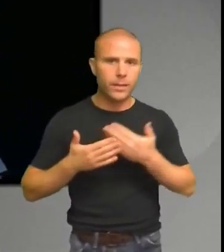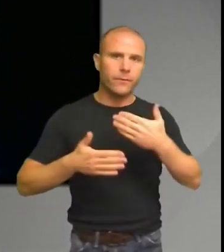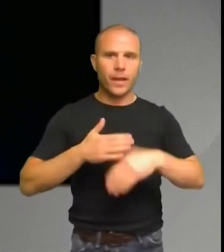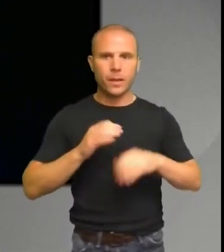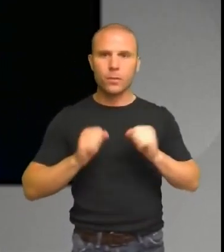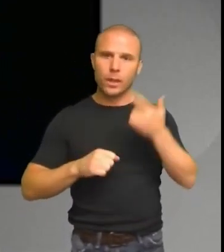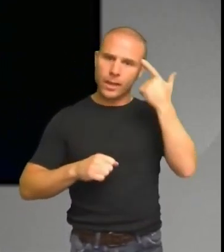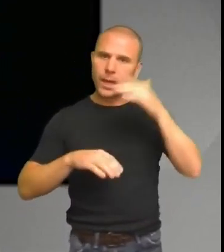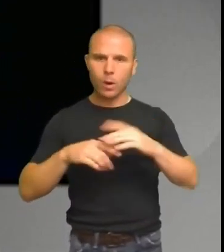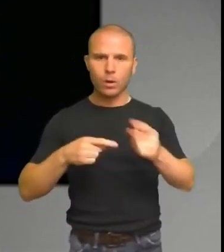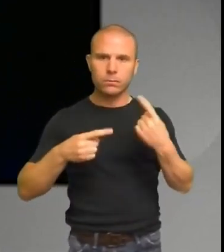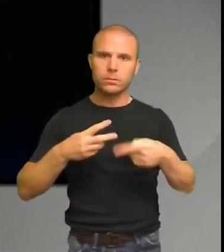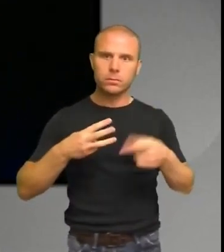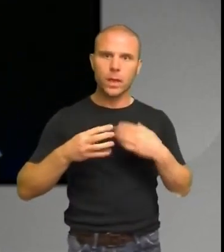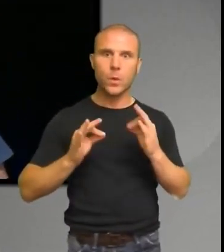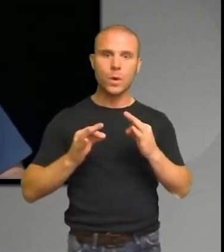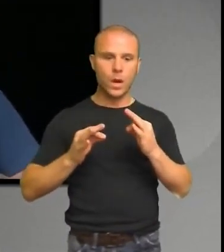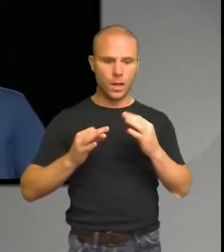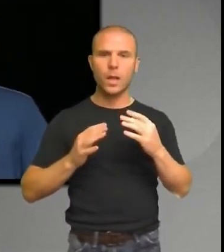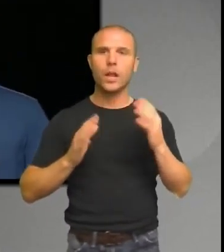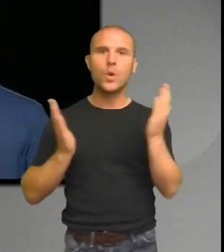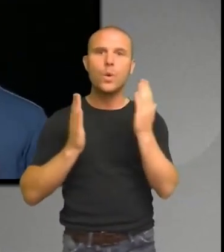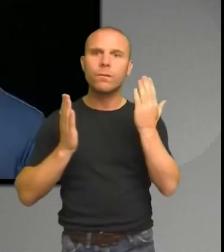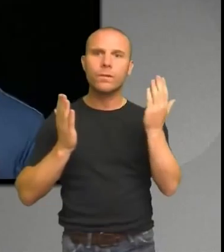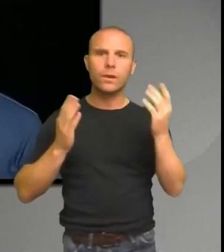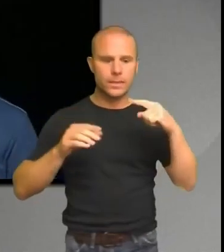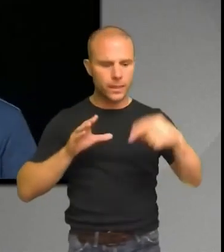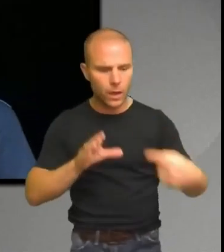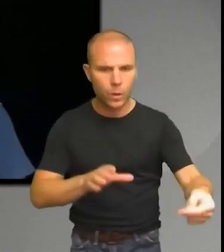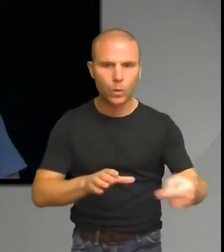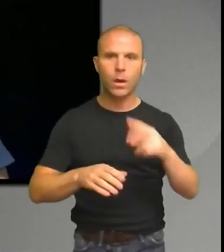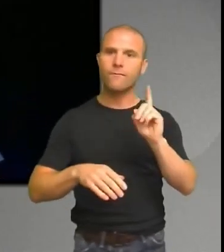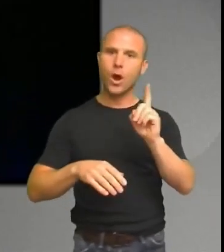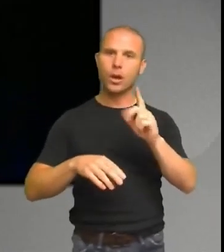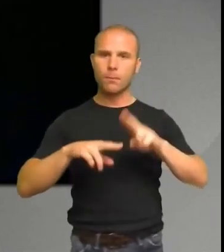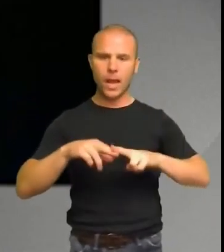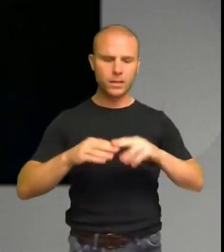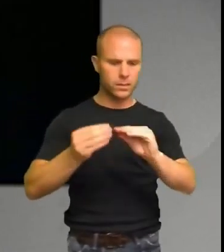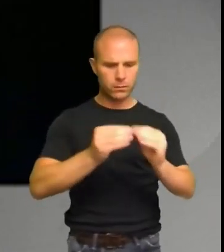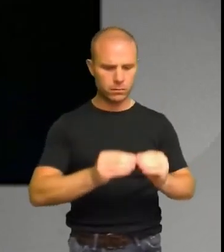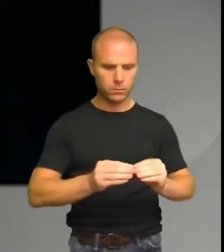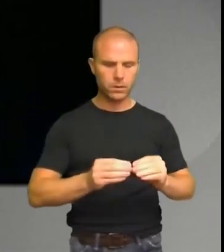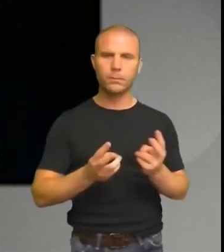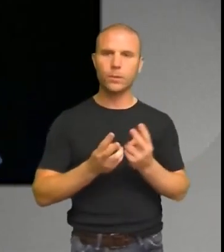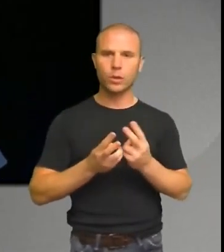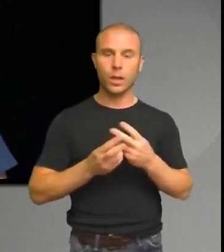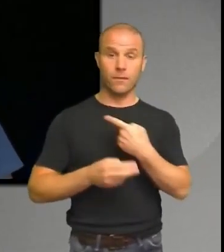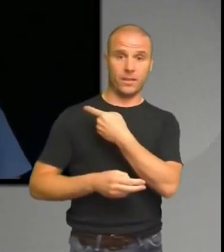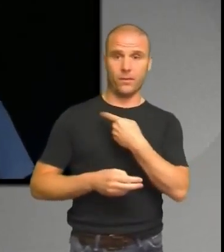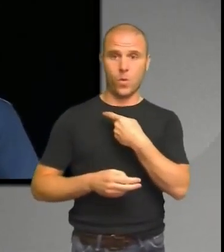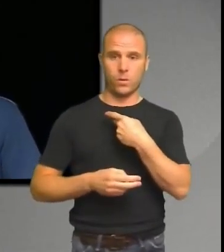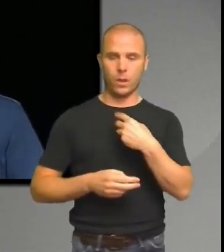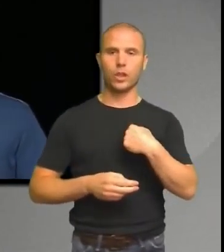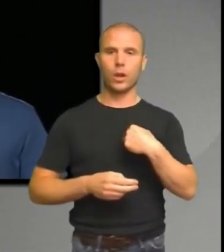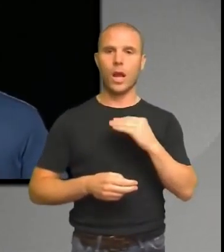tänka på. Luftflödet. Vart allting ska sitta. Till exempel. Så vi började med, jag och Anton. För att vi började